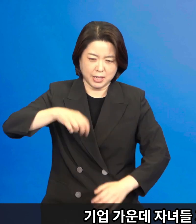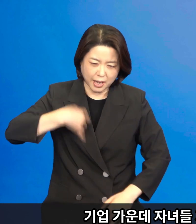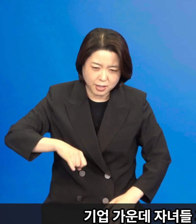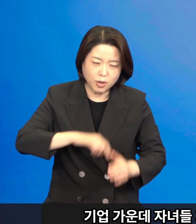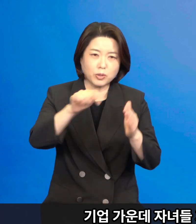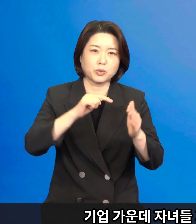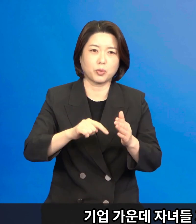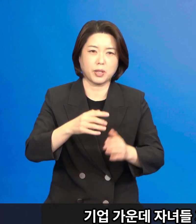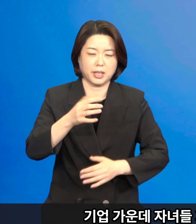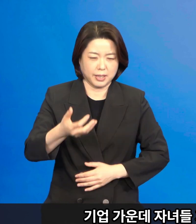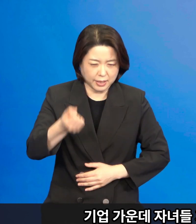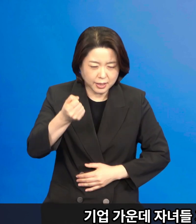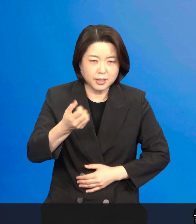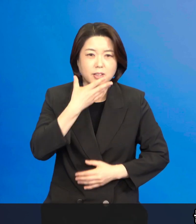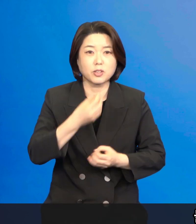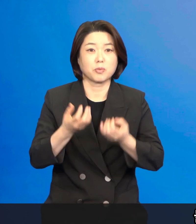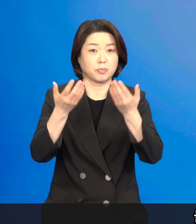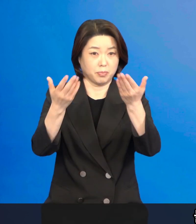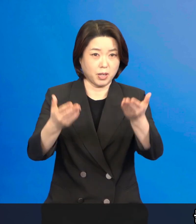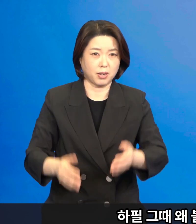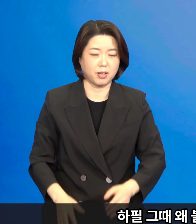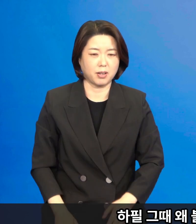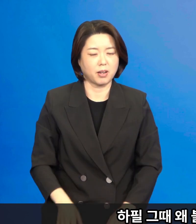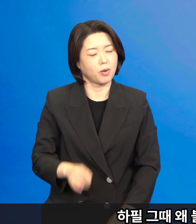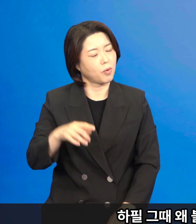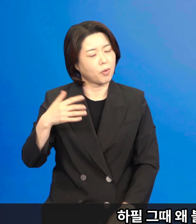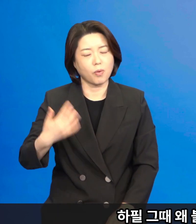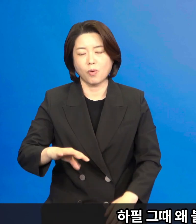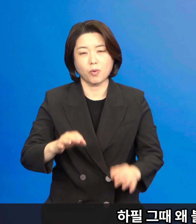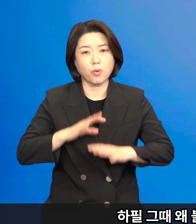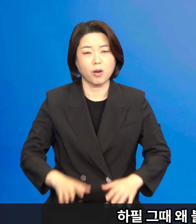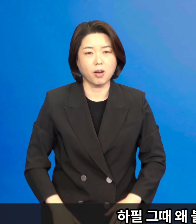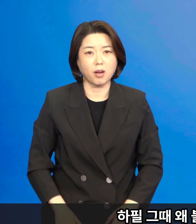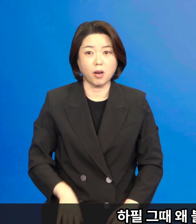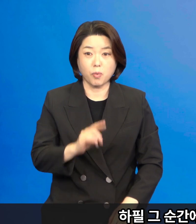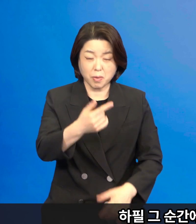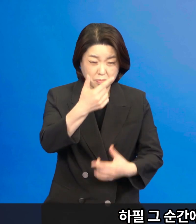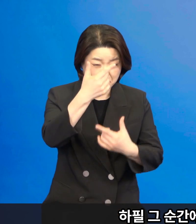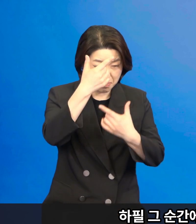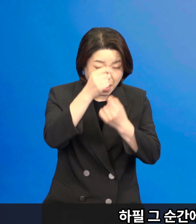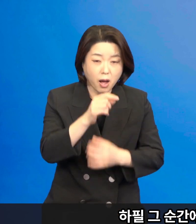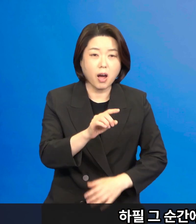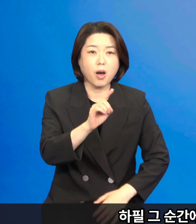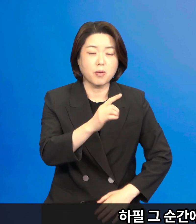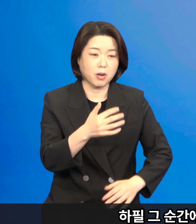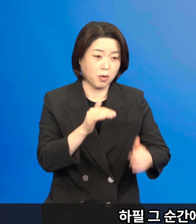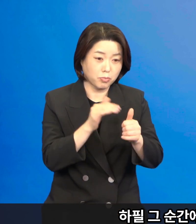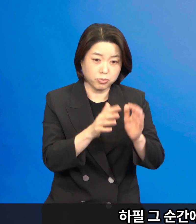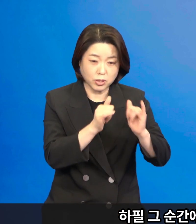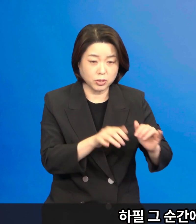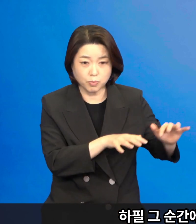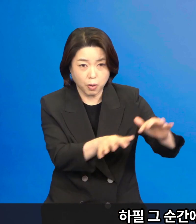되기를 축복합니다. 놀라운 거죠. 하필 그때 왜 블레셋이 쳐들어오냐고요. 하필 그 순간에.